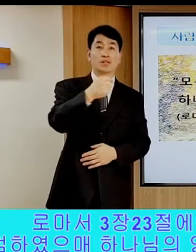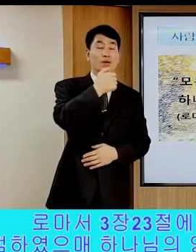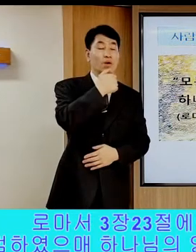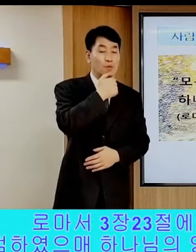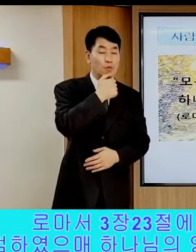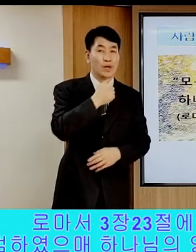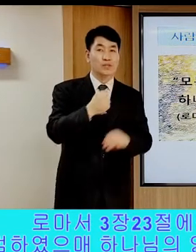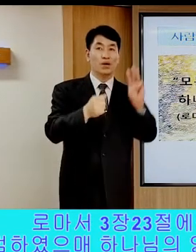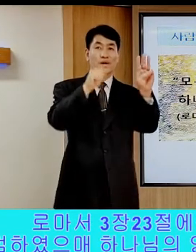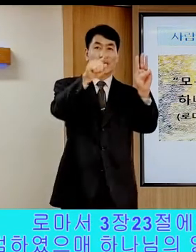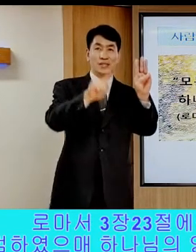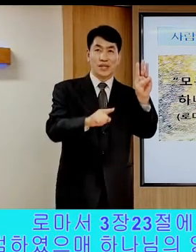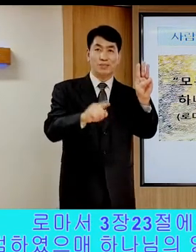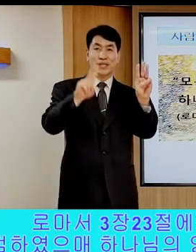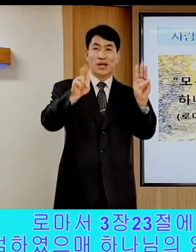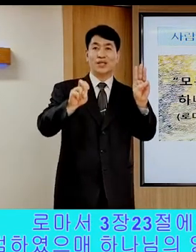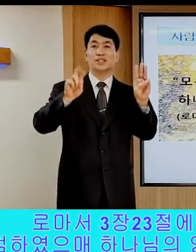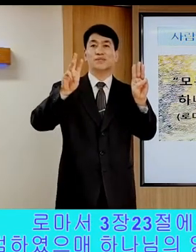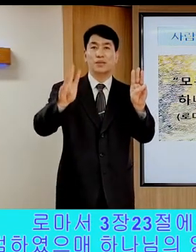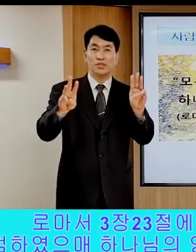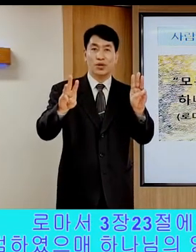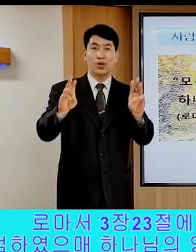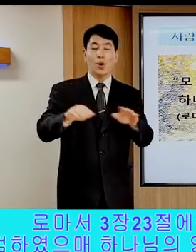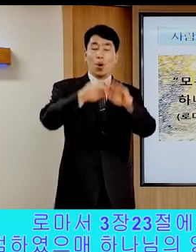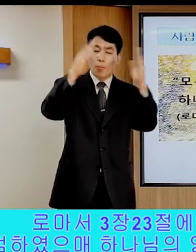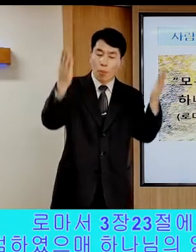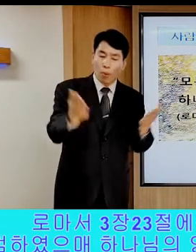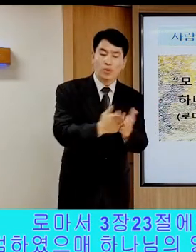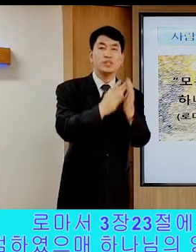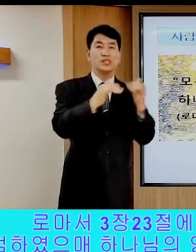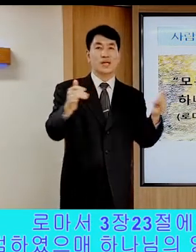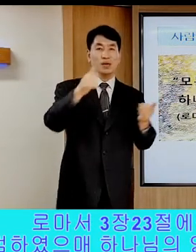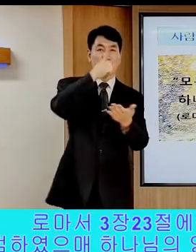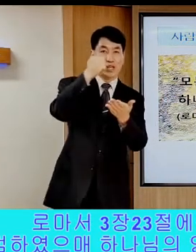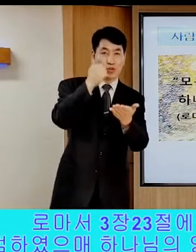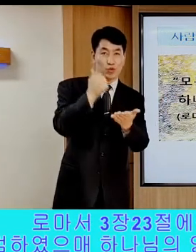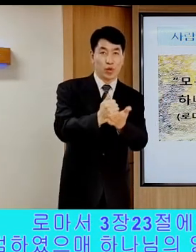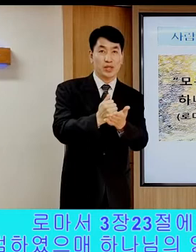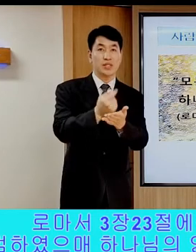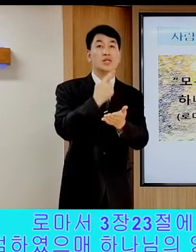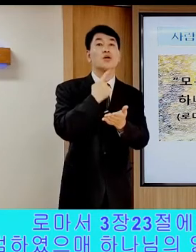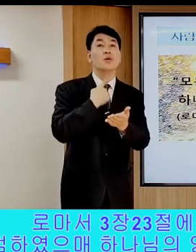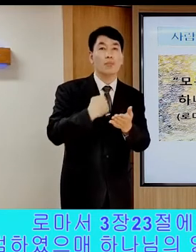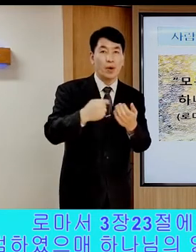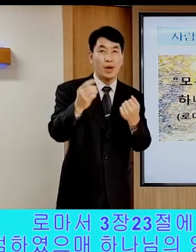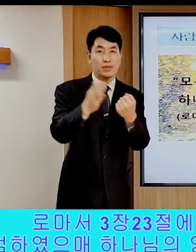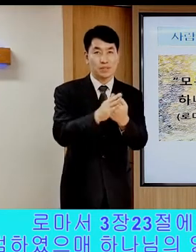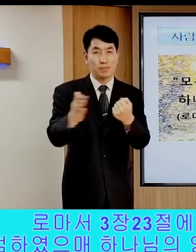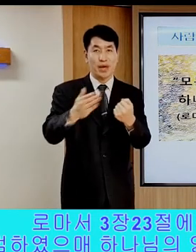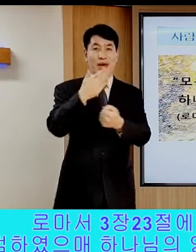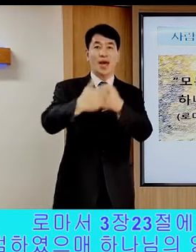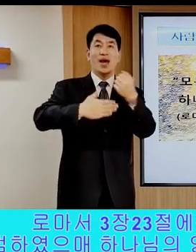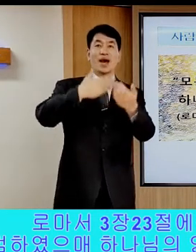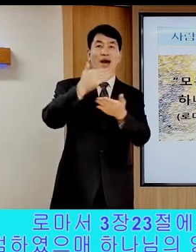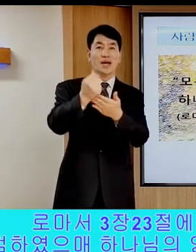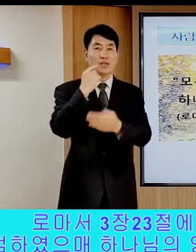로마서 3장 23절 모든 사람이 죄를 범하였음에